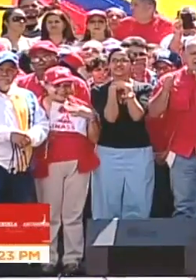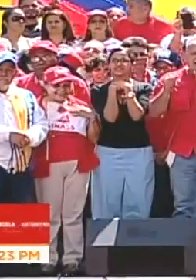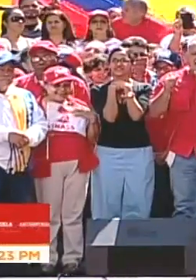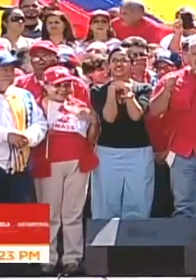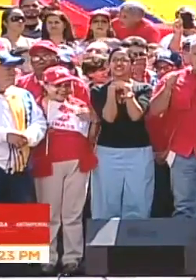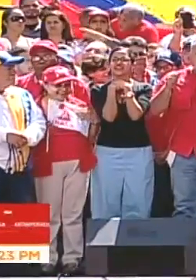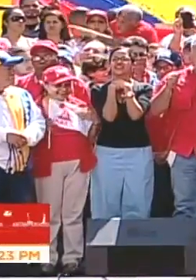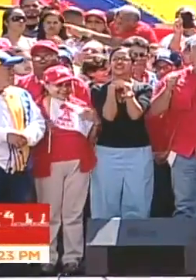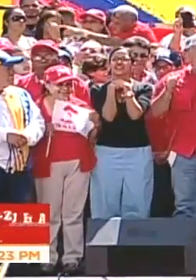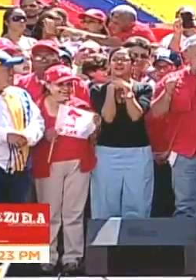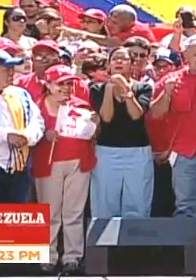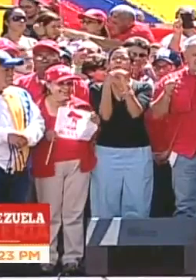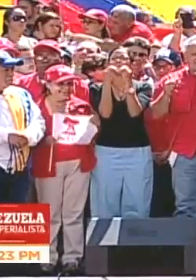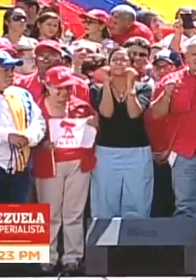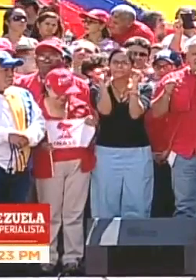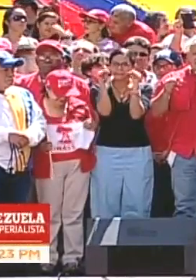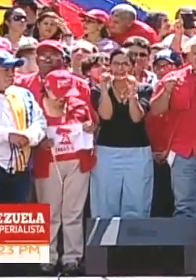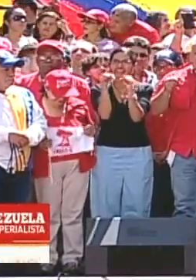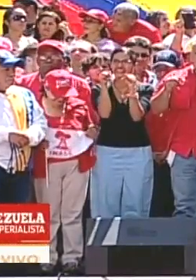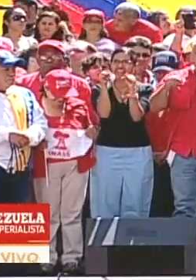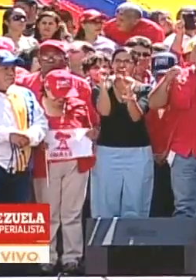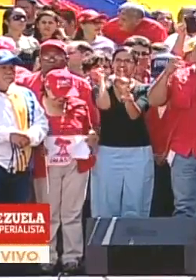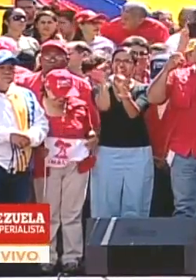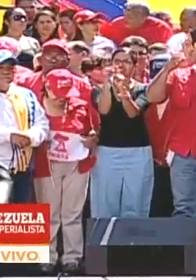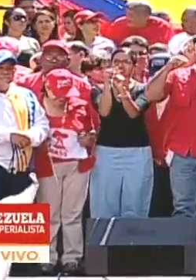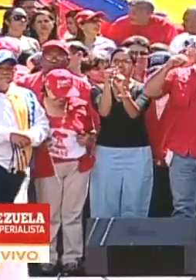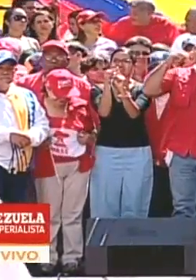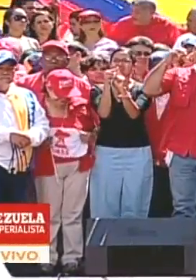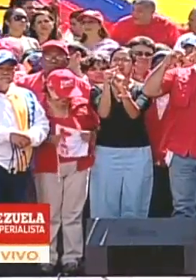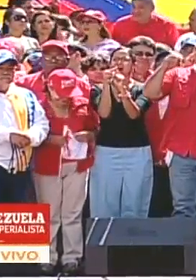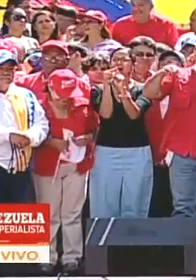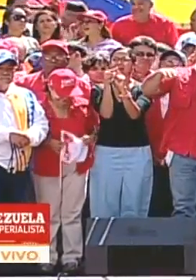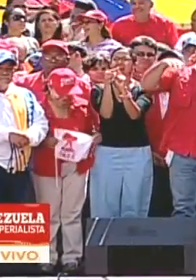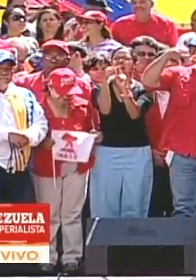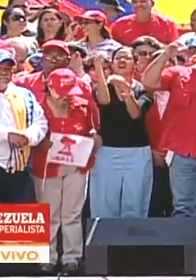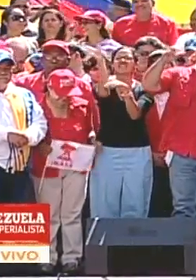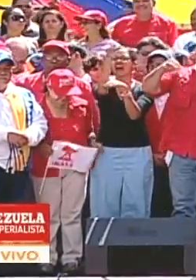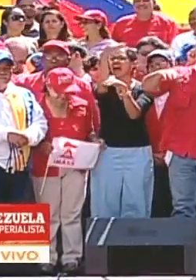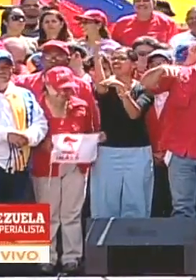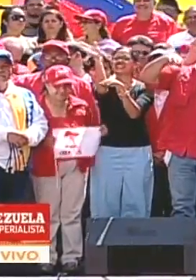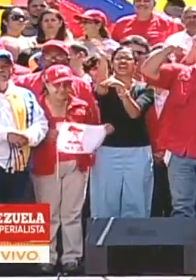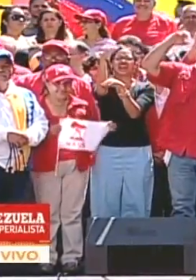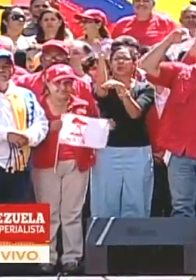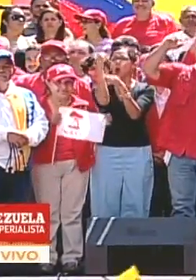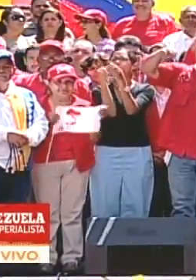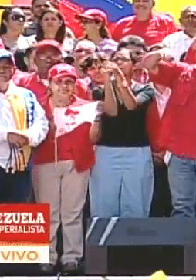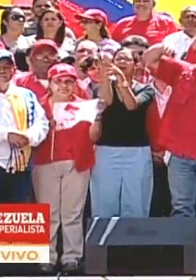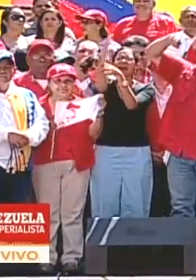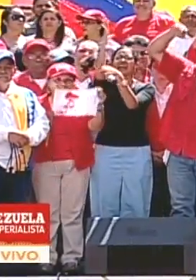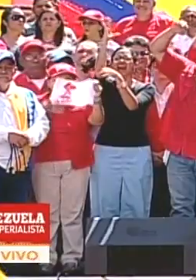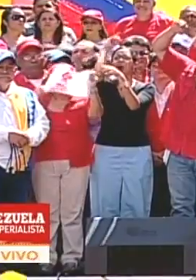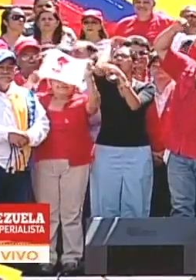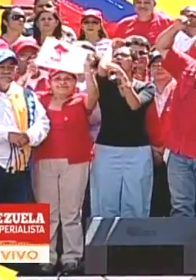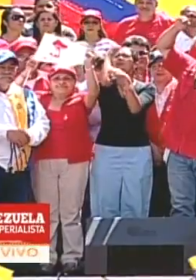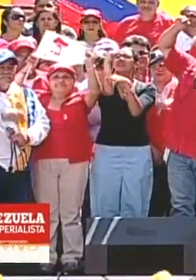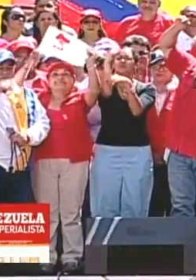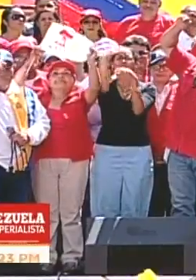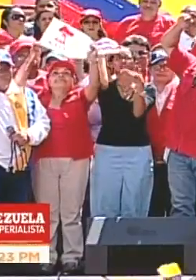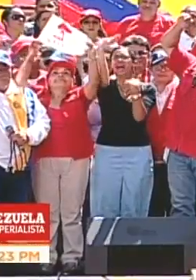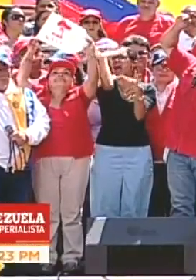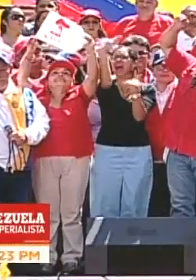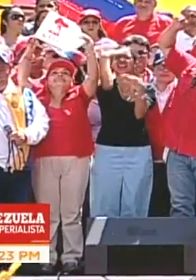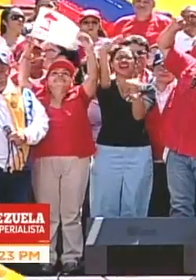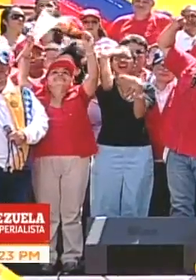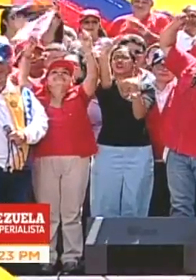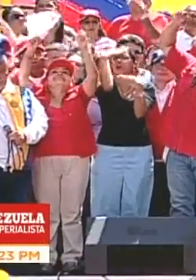Vamos a mandarle desde aquí, vamos a levantar la bandera, los paraguas, las gorras, a mandarle un